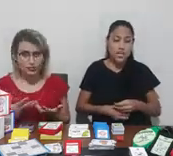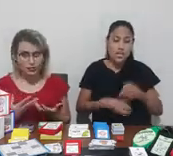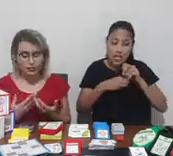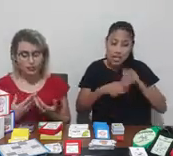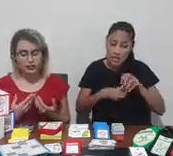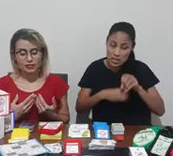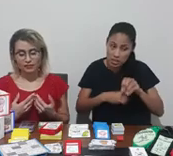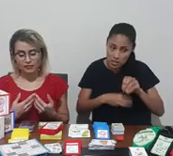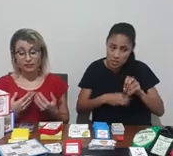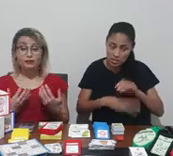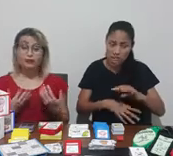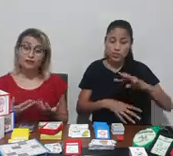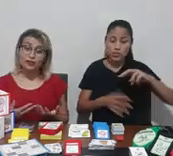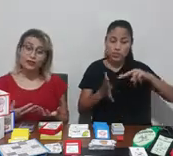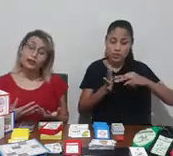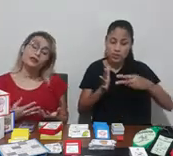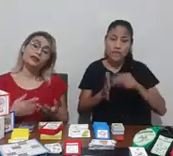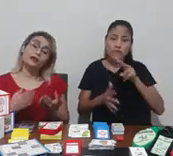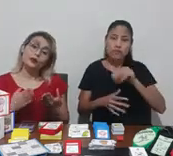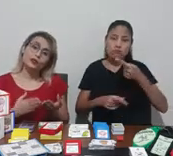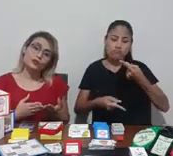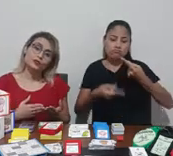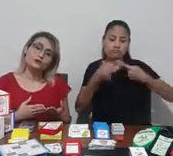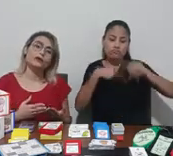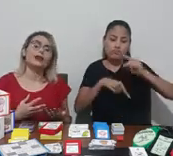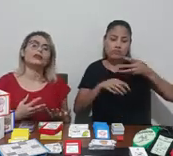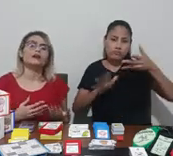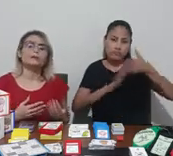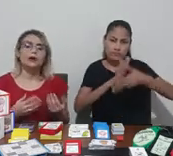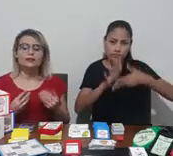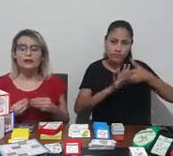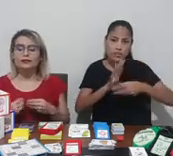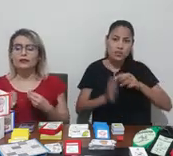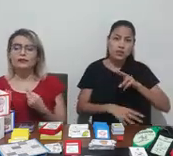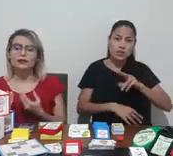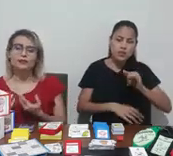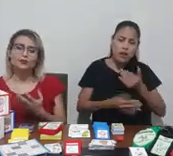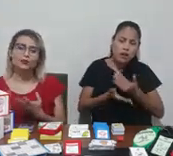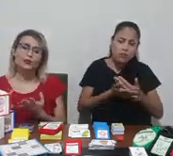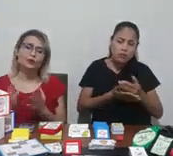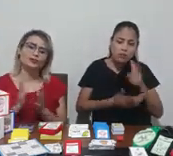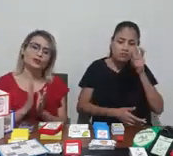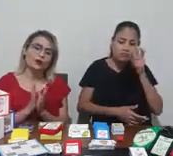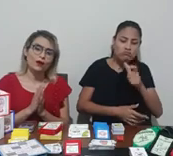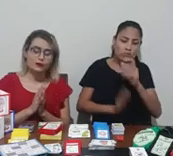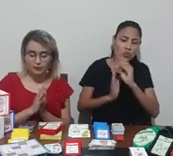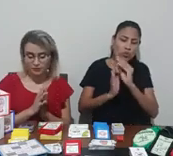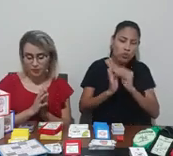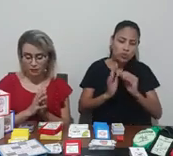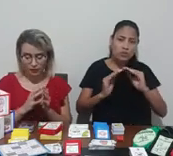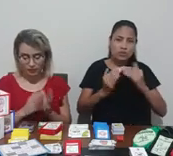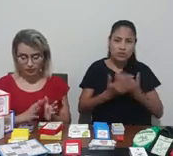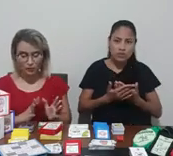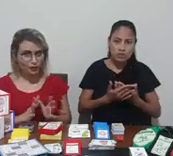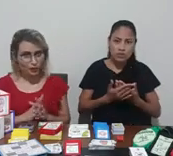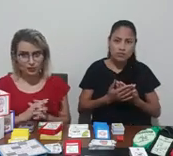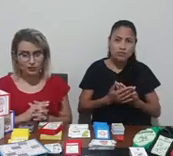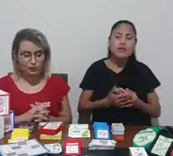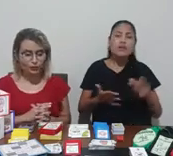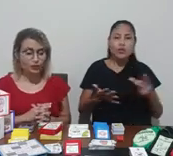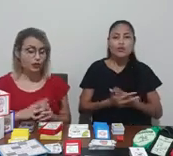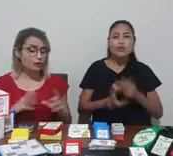língua de sinais, ele vai desenvolver e com isso ele vai passar a ter interesse nos conteúdos escolares. E foi exatamente o